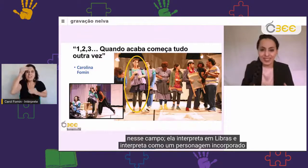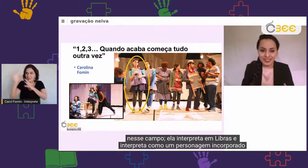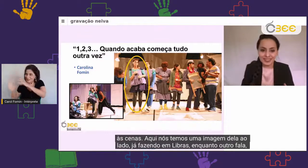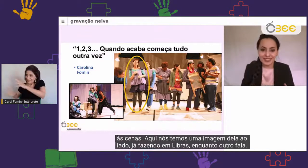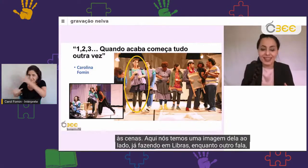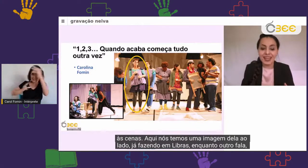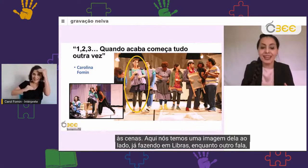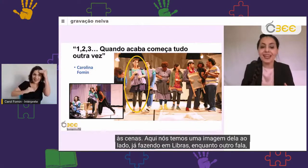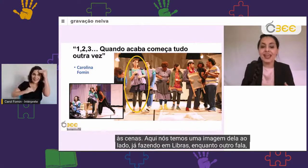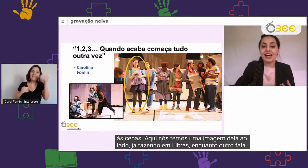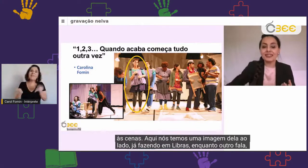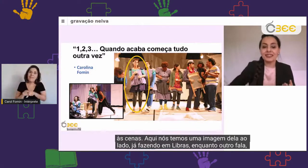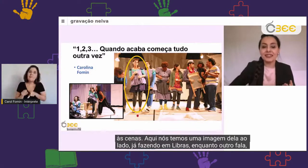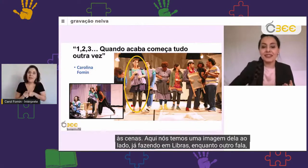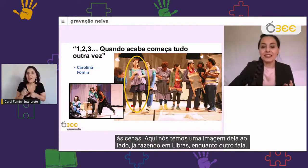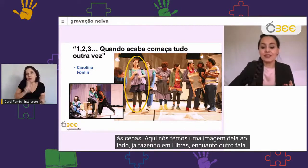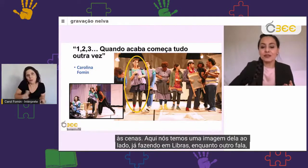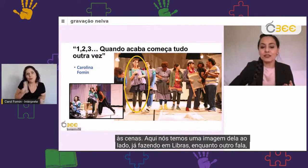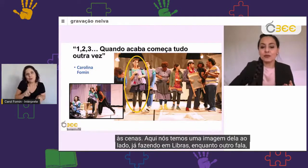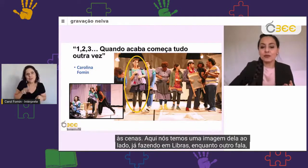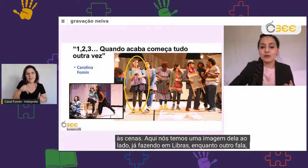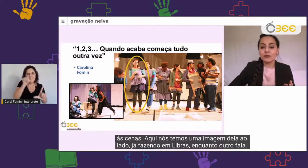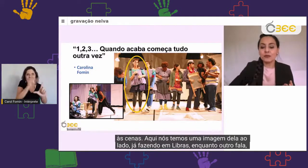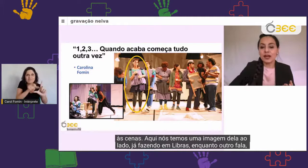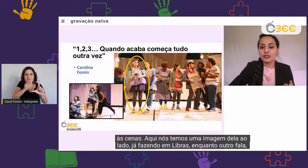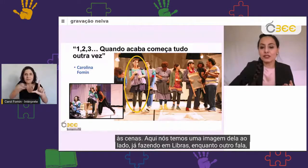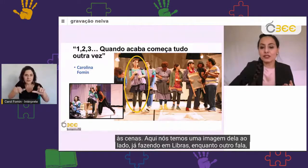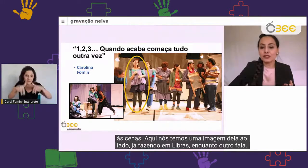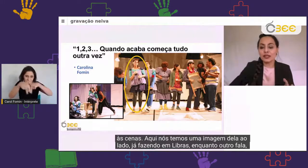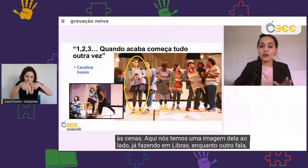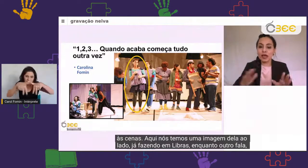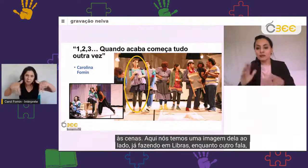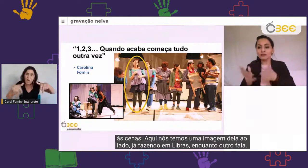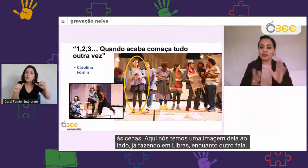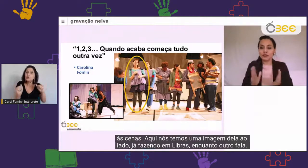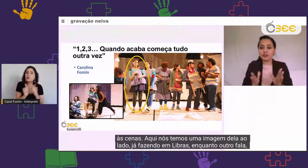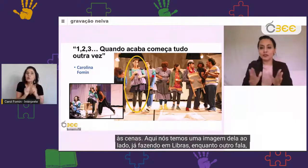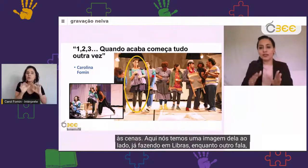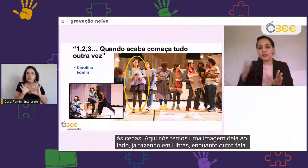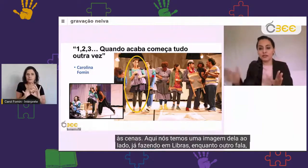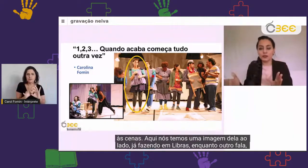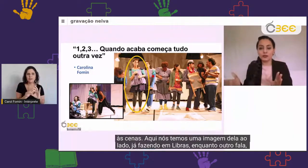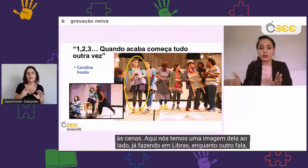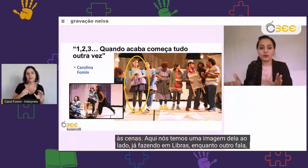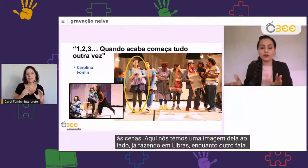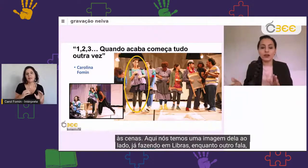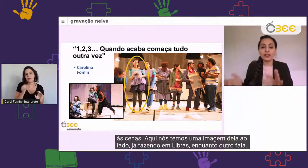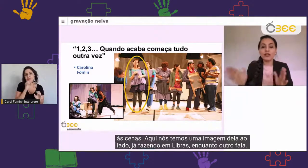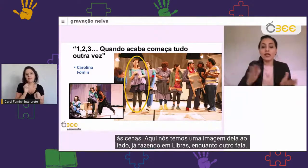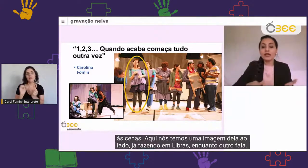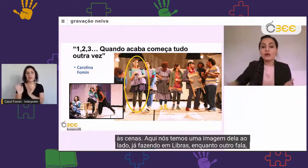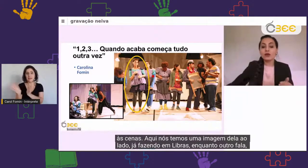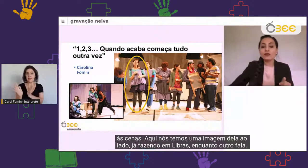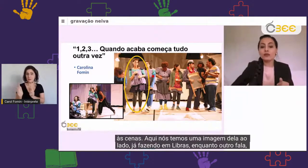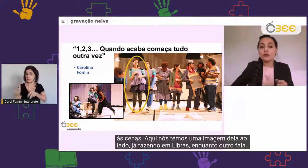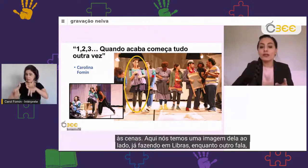incorporado às cenas, tá? Aqui nós temos uma imagem dela ao lado, já fazendo em Libras enquanto o outro fala, e em outro